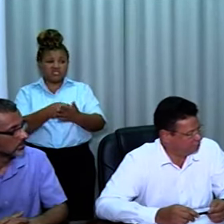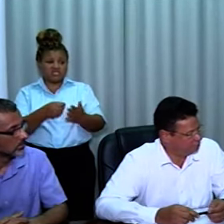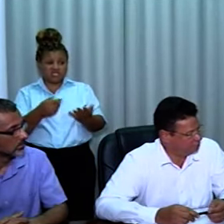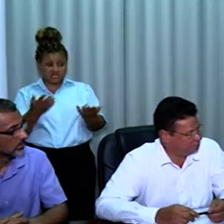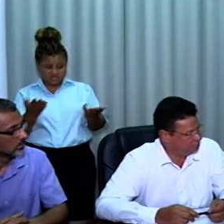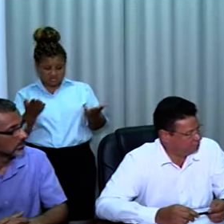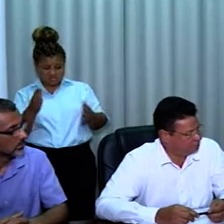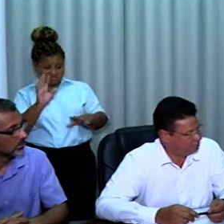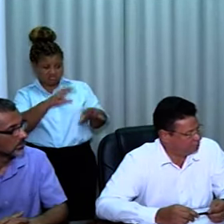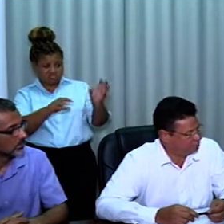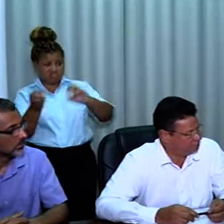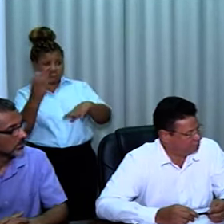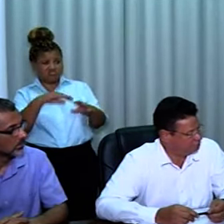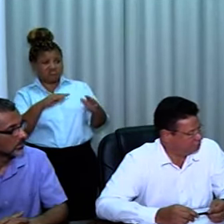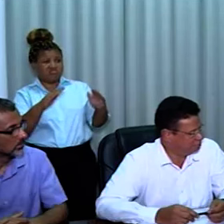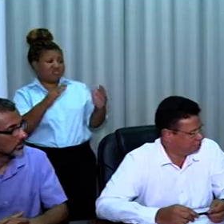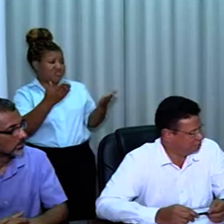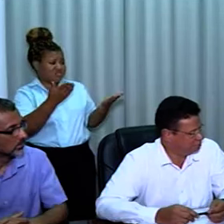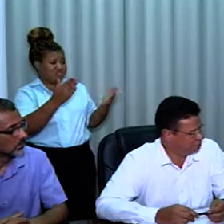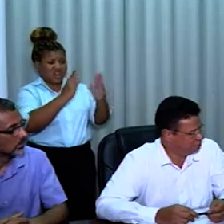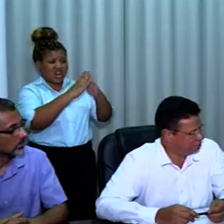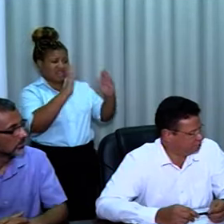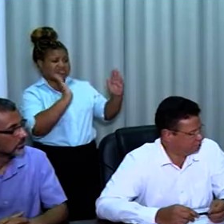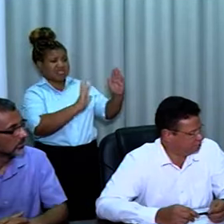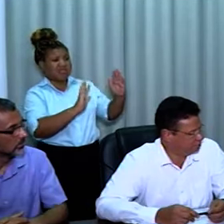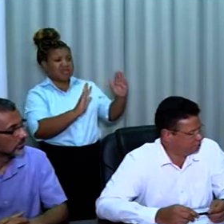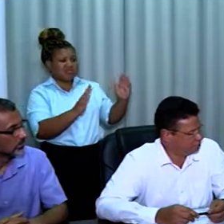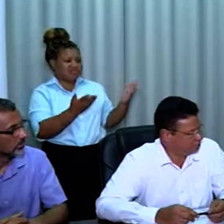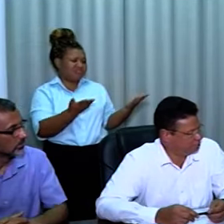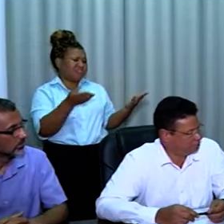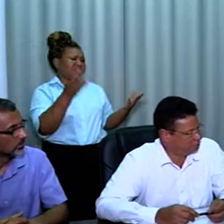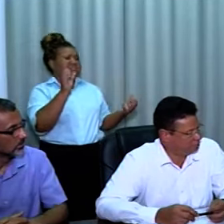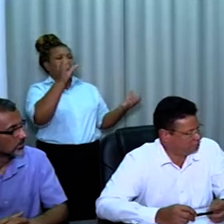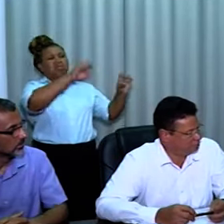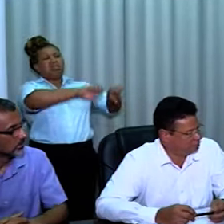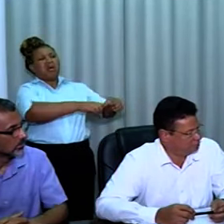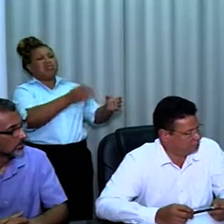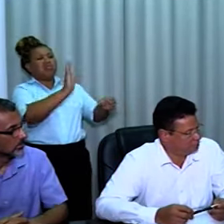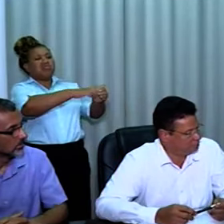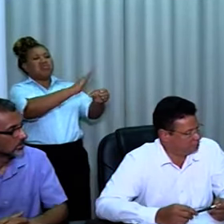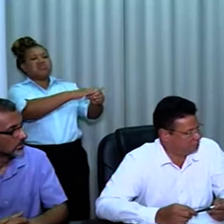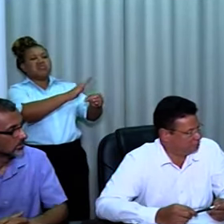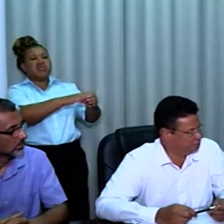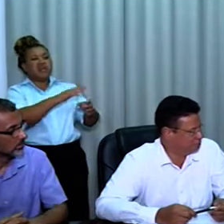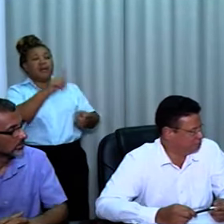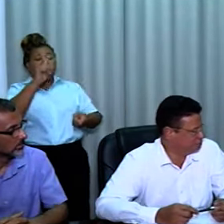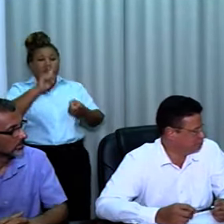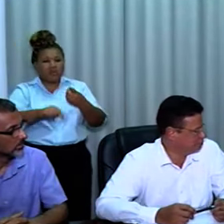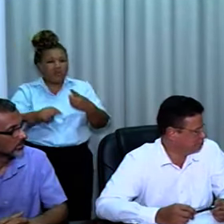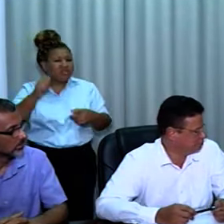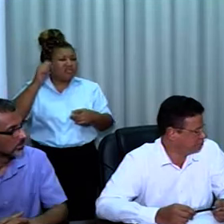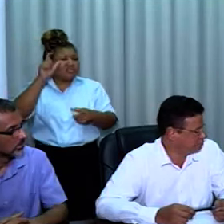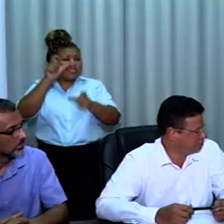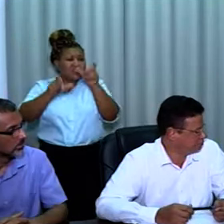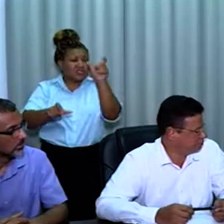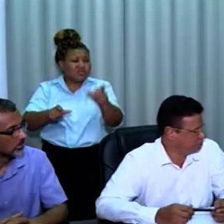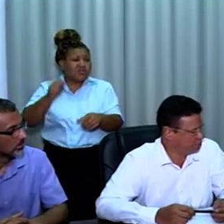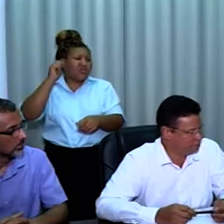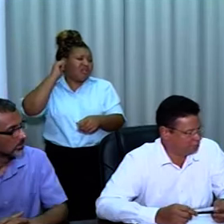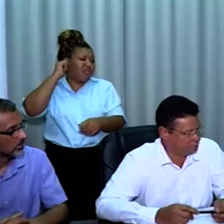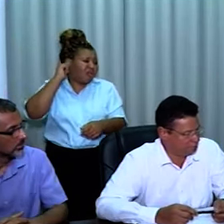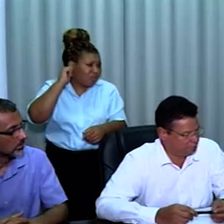contrôle. Ce qui est important, c'est écouter ce que l'autorité peut dire. Okay? Comme si suivre sa bonne